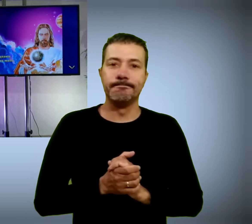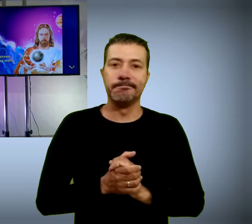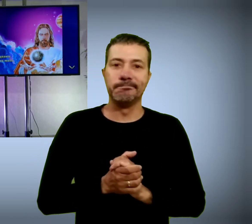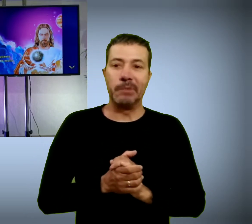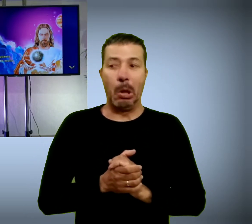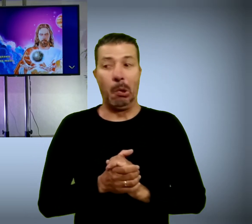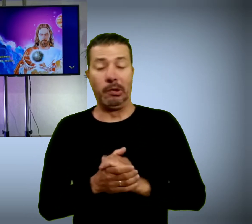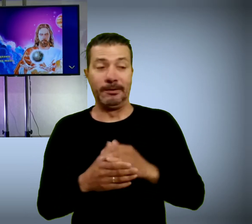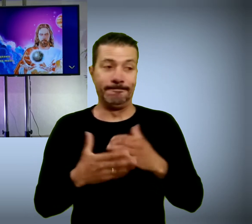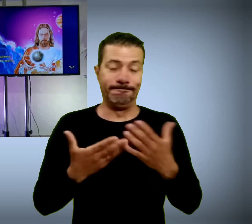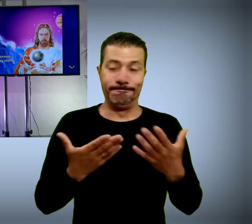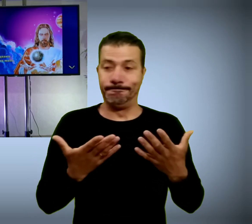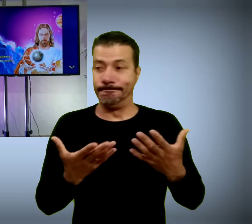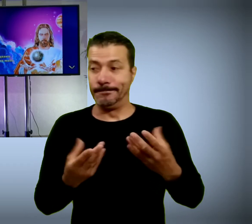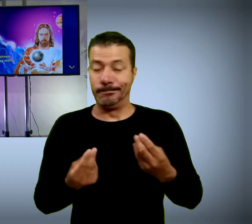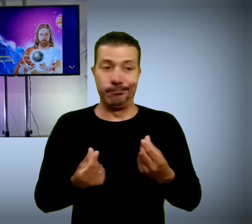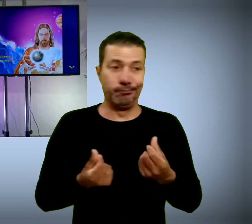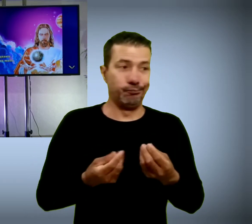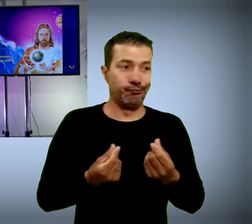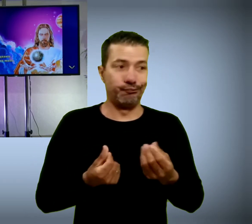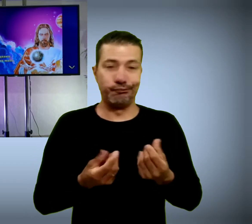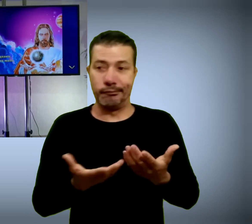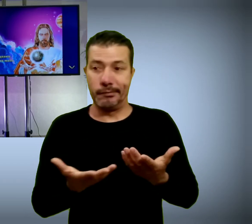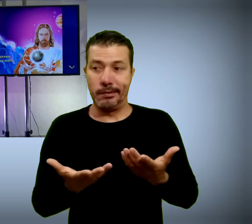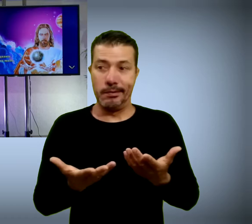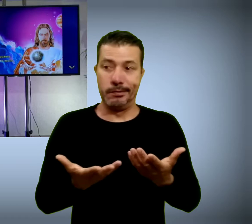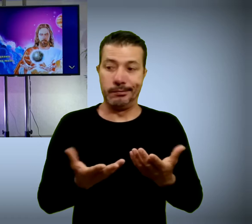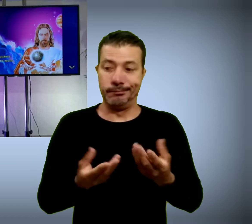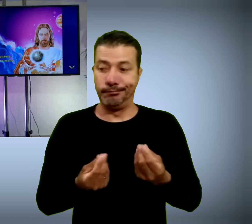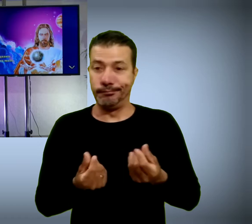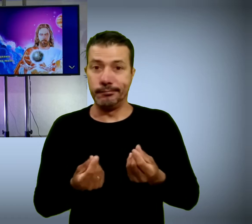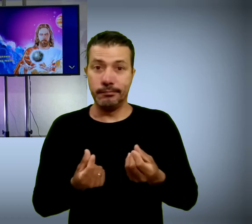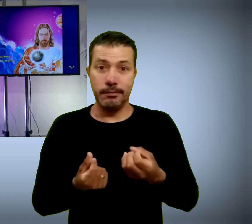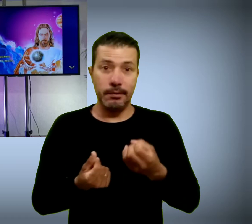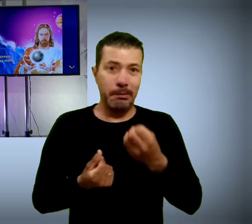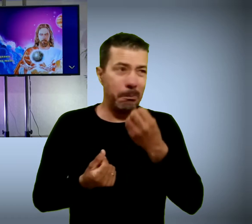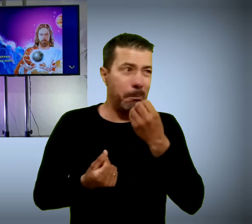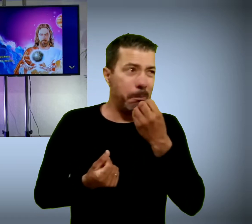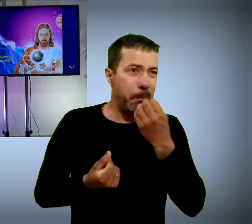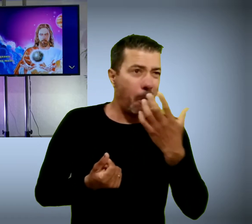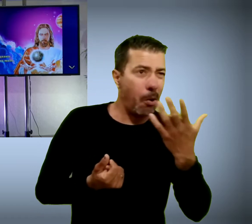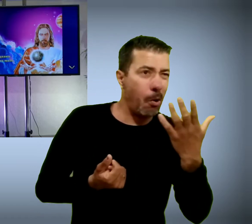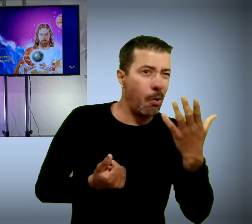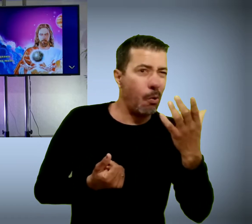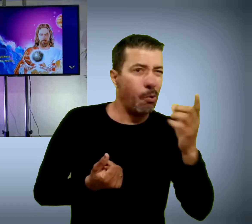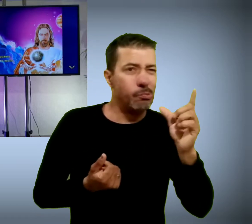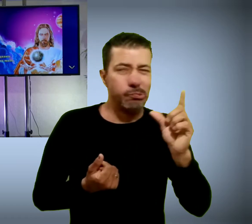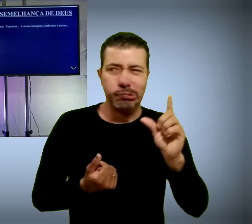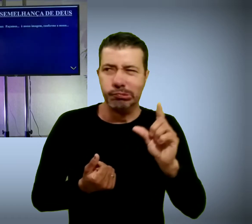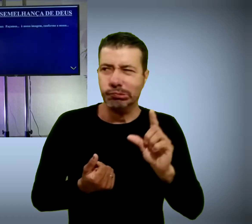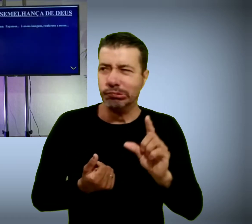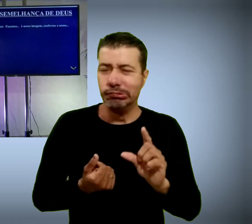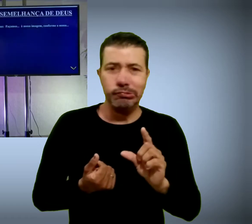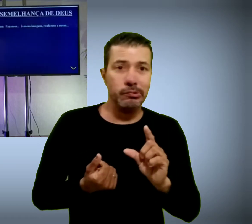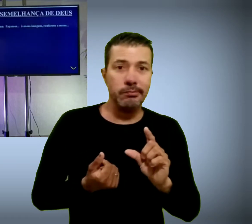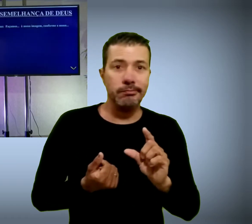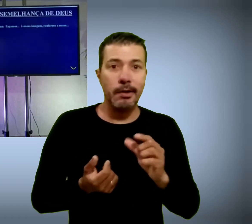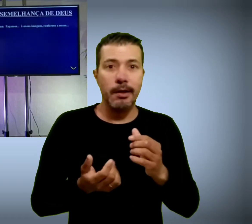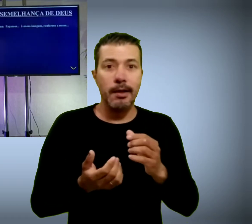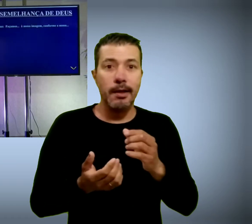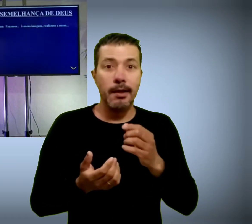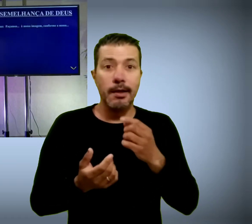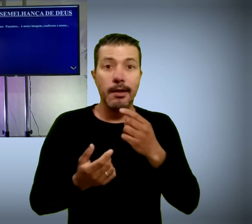Ou está menos bom do que Deus avaliou? Está muito menos bom, né, gente? E na semana passada a gente